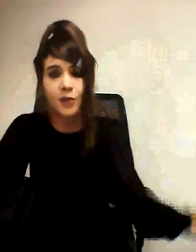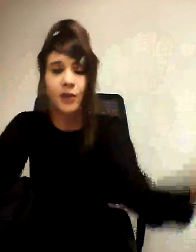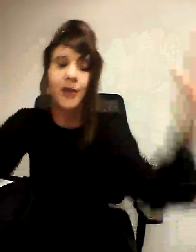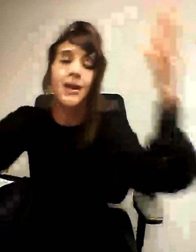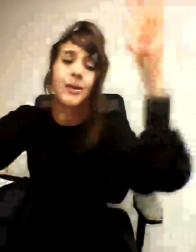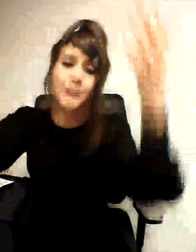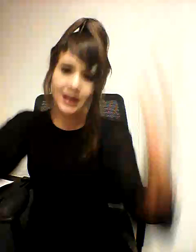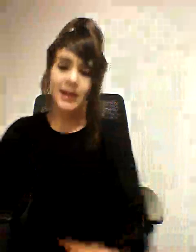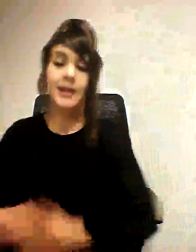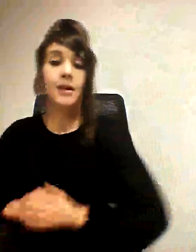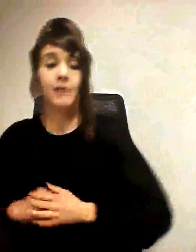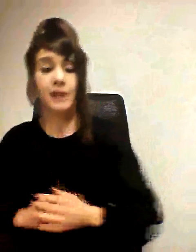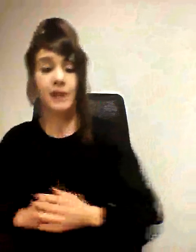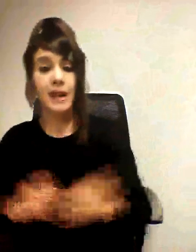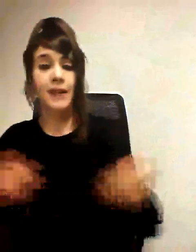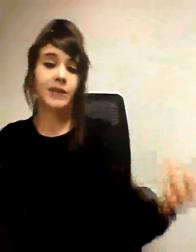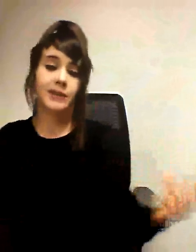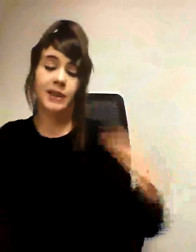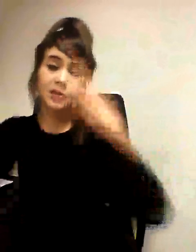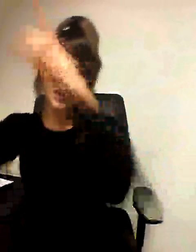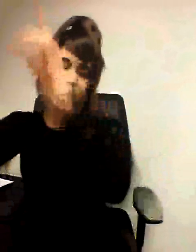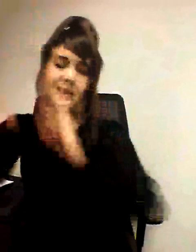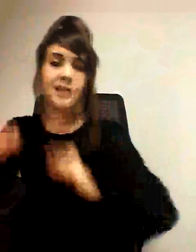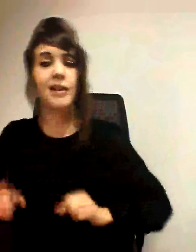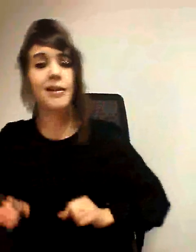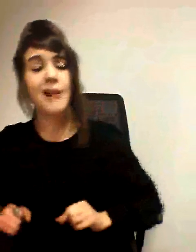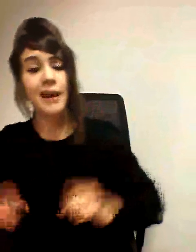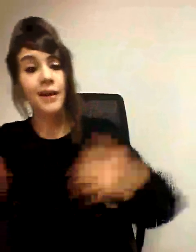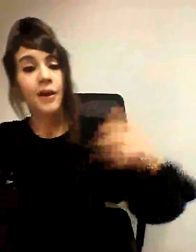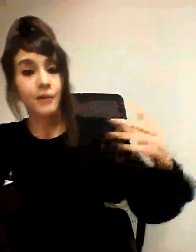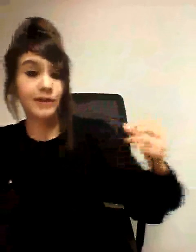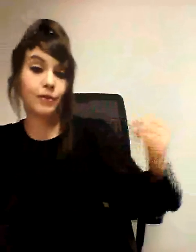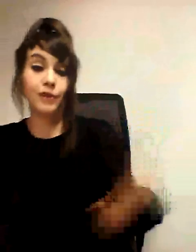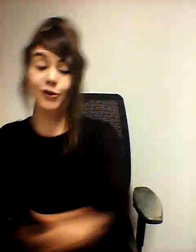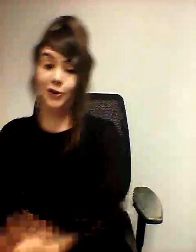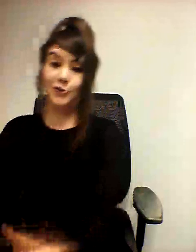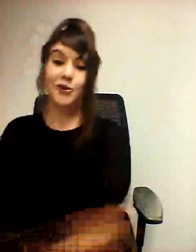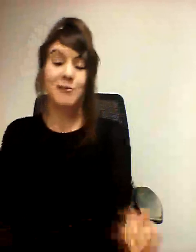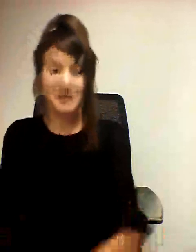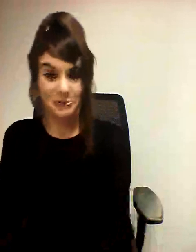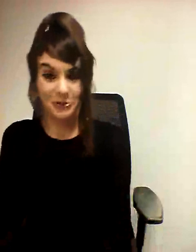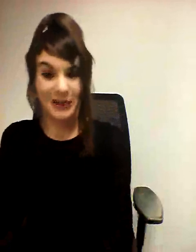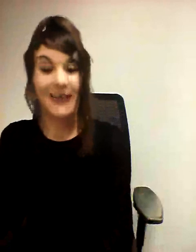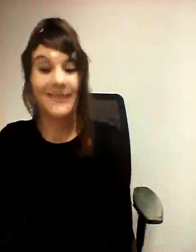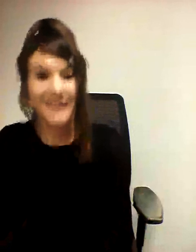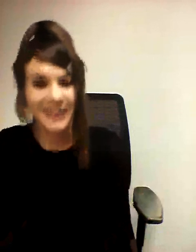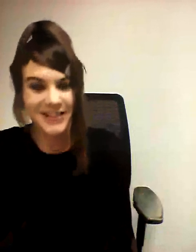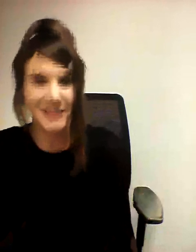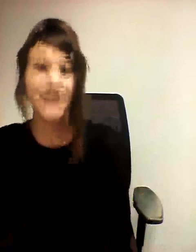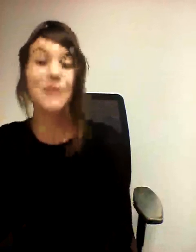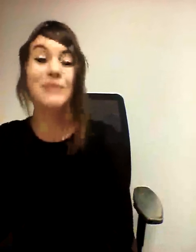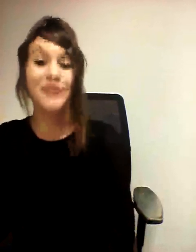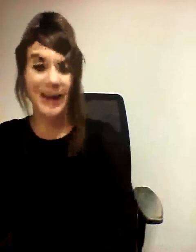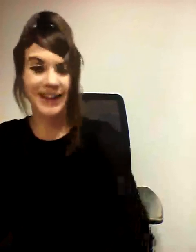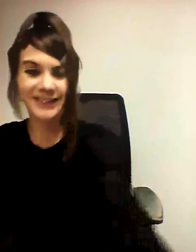nodig. Maar dat kan niet wanneer eiwitten niet eerst in die cellen daar verteerd kunnen worden tot aminozuren. Dat als antwoord op je vraag.